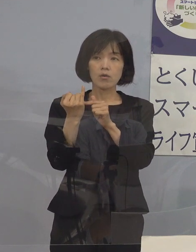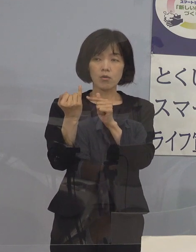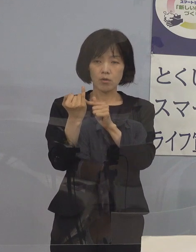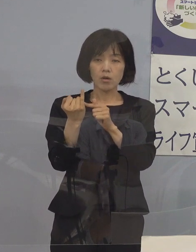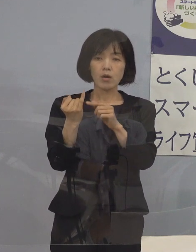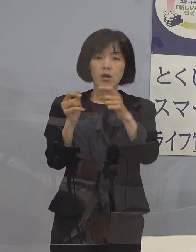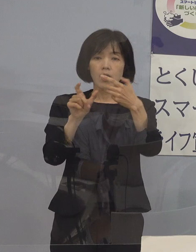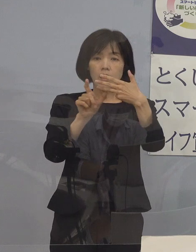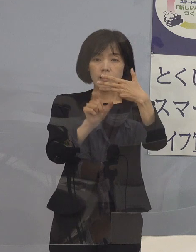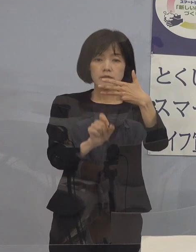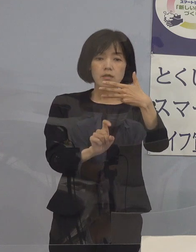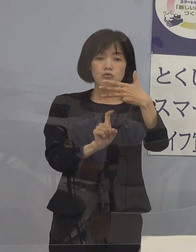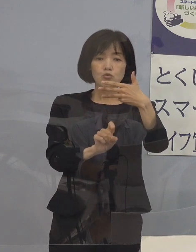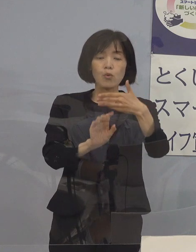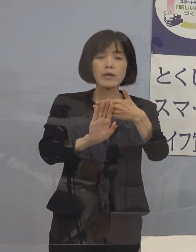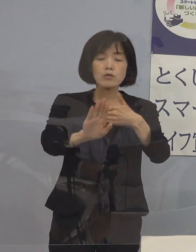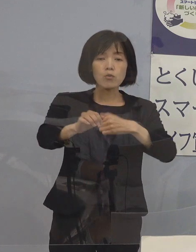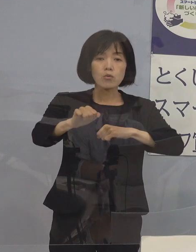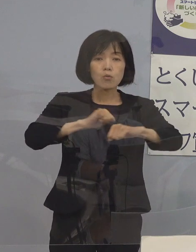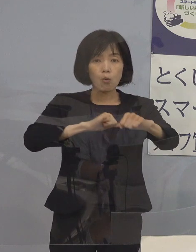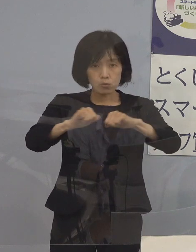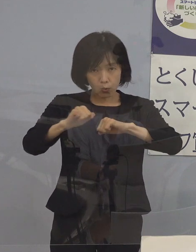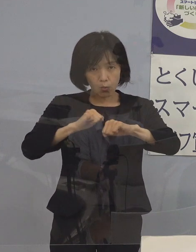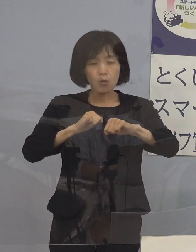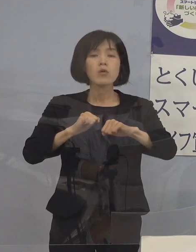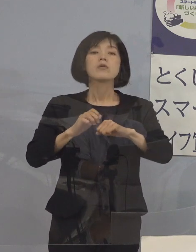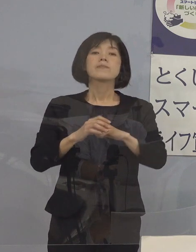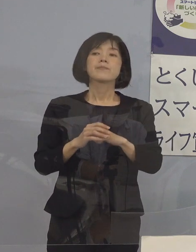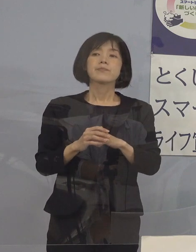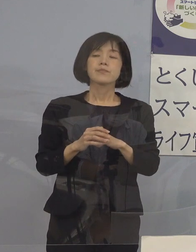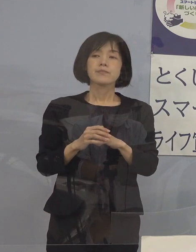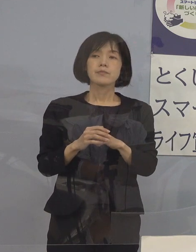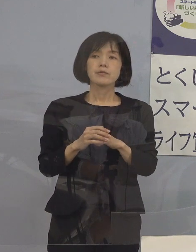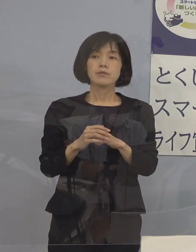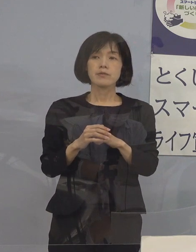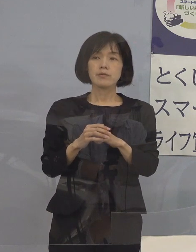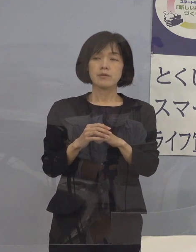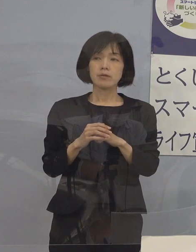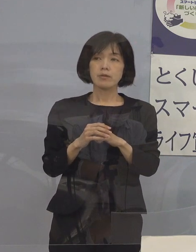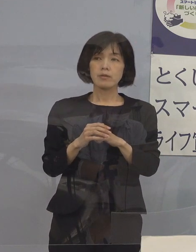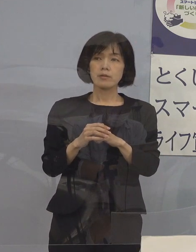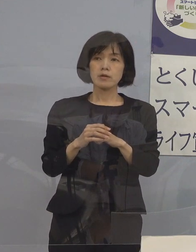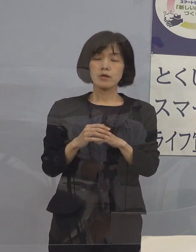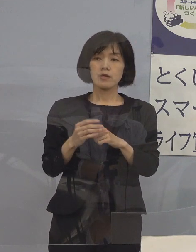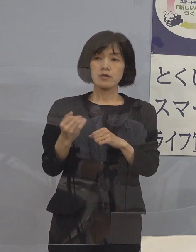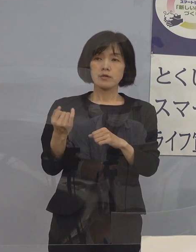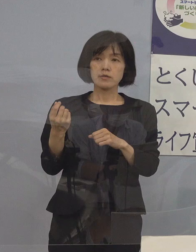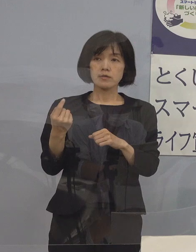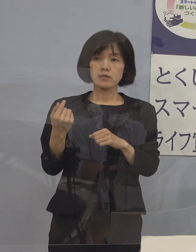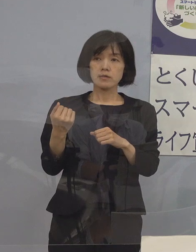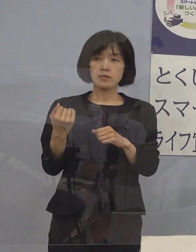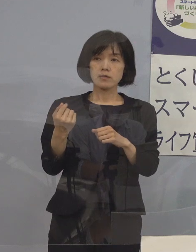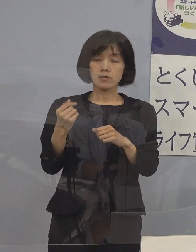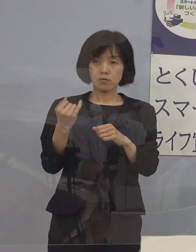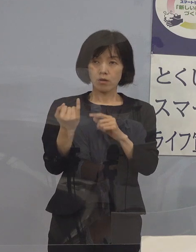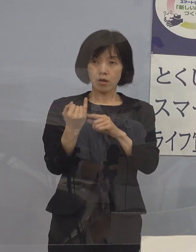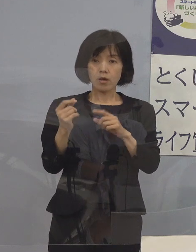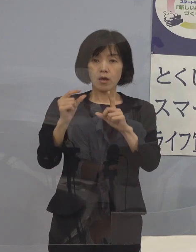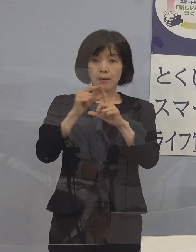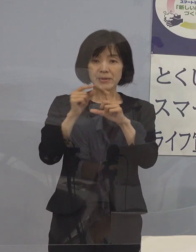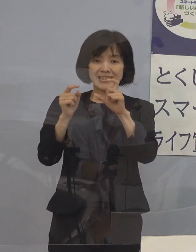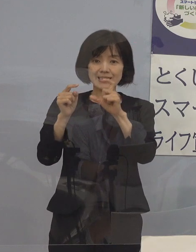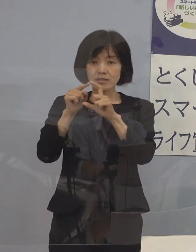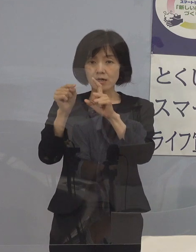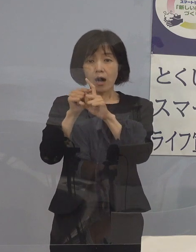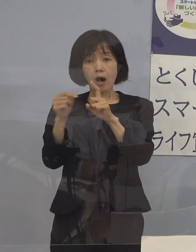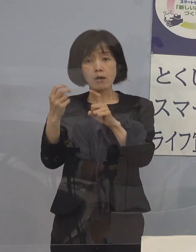の工場と、あと、まあ、院内で、まあ、機能判明したということで、今日恐らく PCR と、 はい、 受け